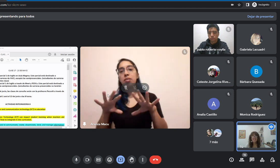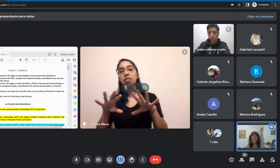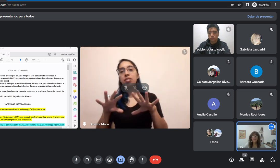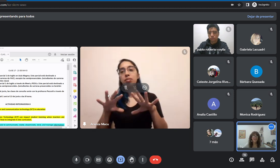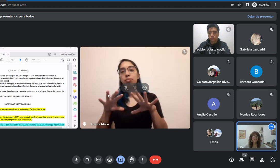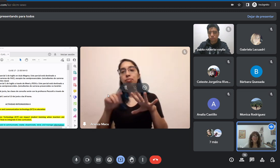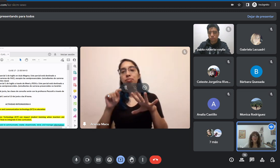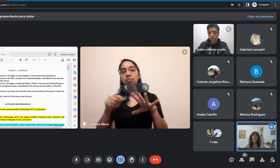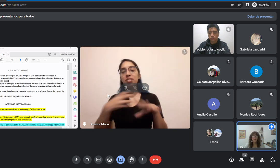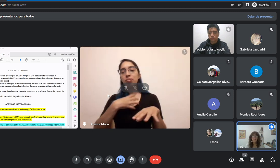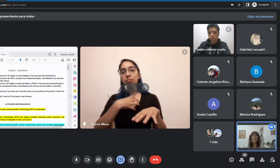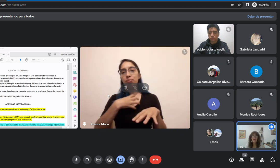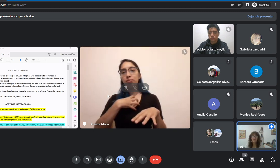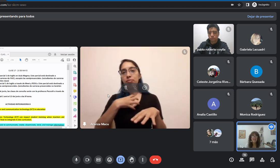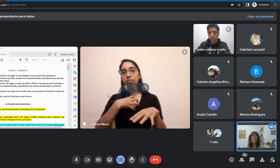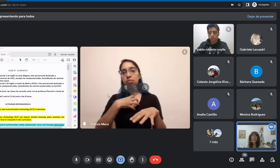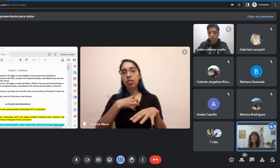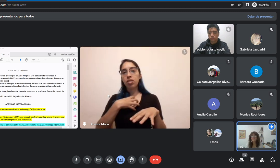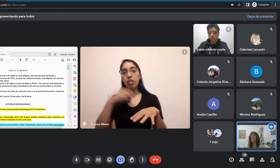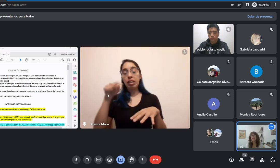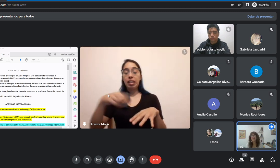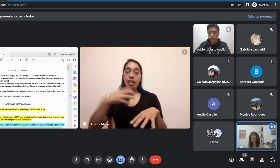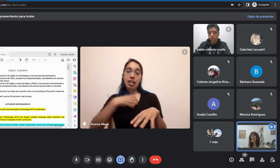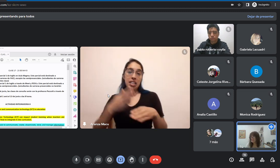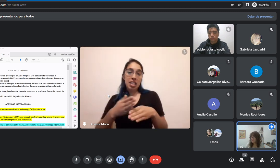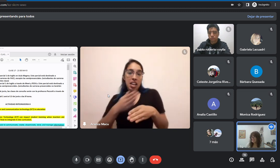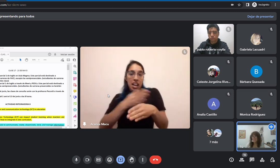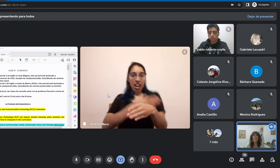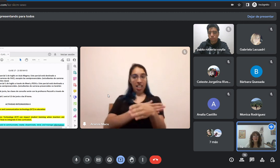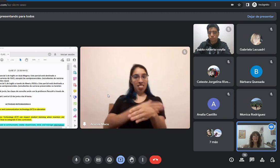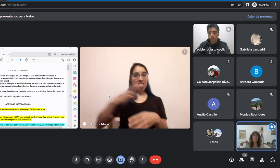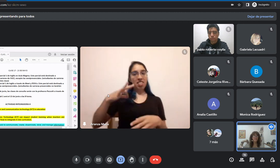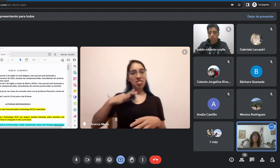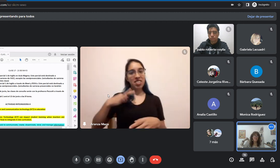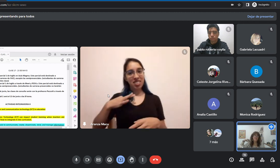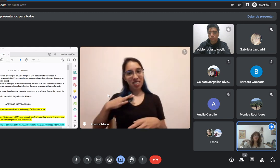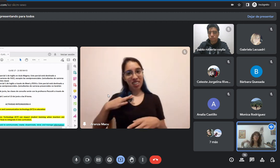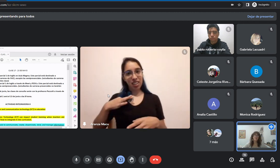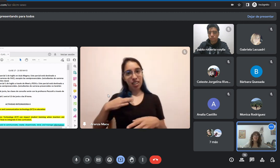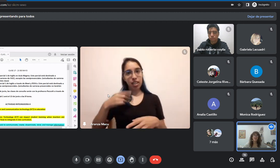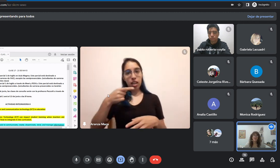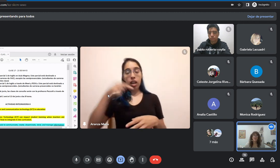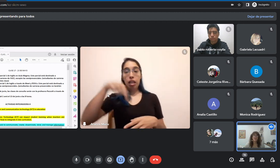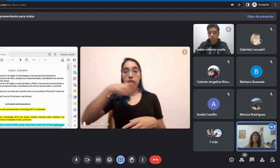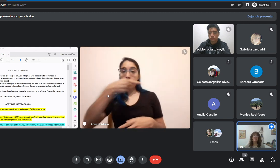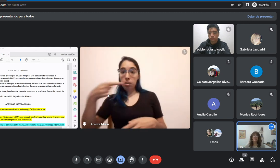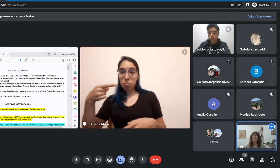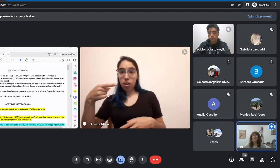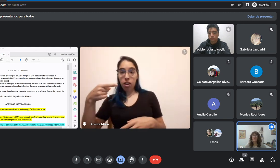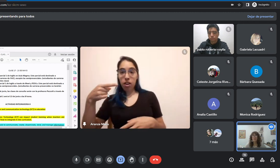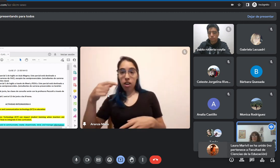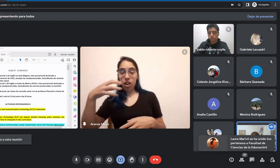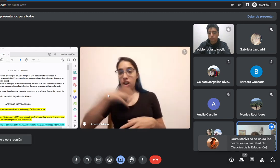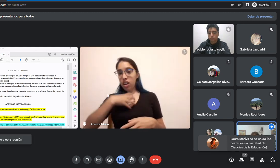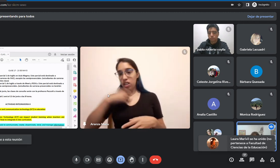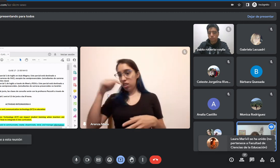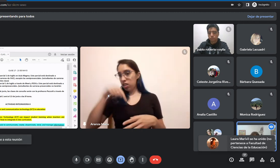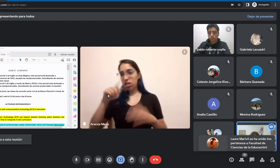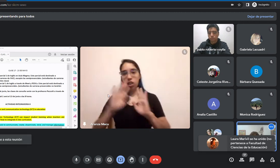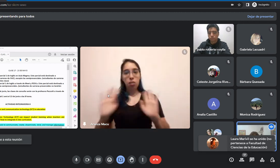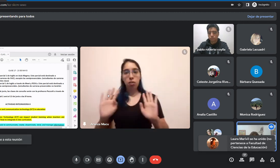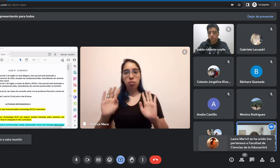clase previa al parcial. Esta es la única clase de esta semana, ¿sí? Por ser el jueves 25 de